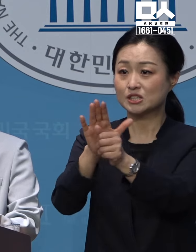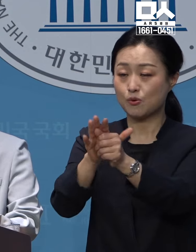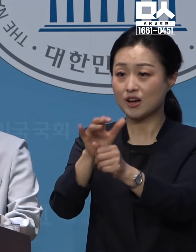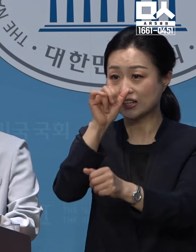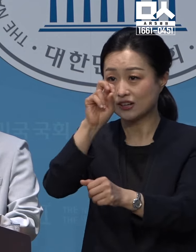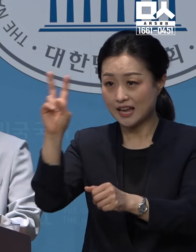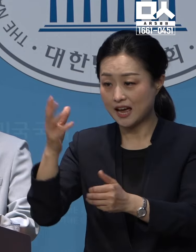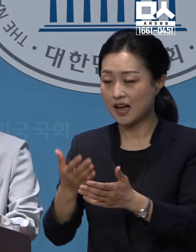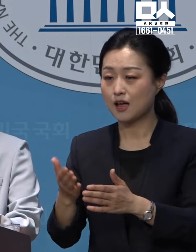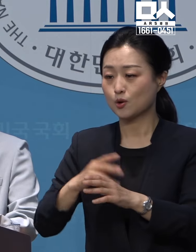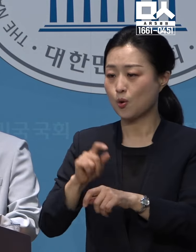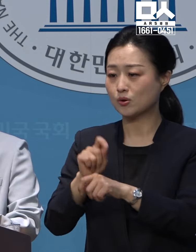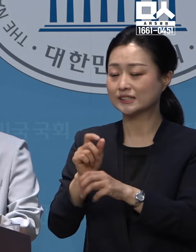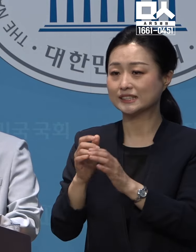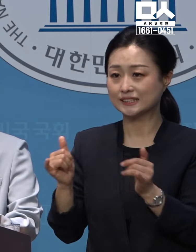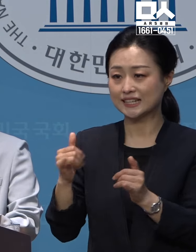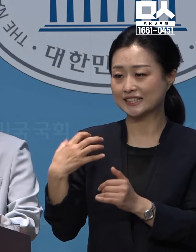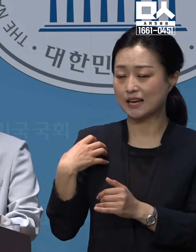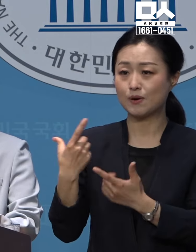특공대다시보기